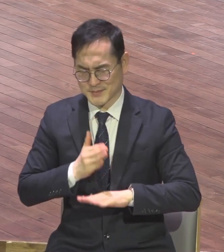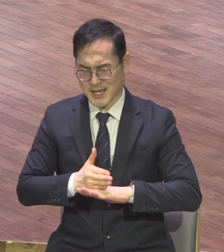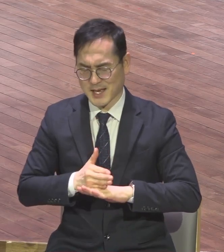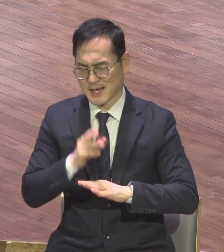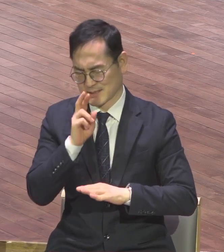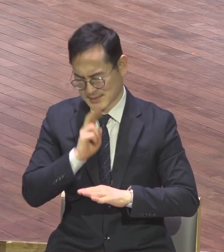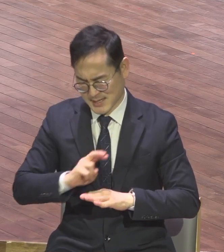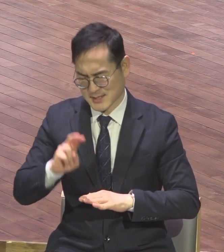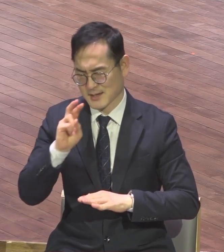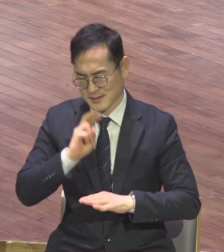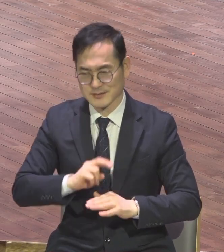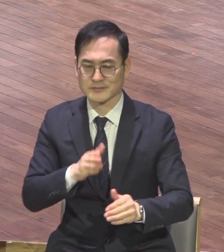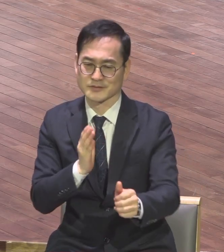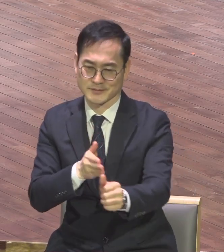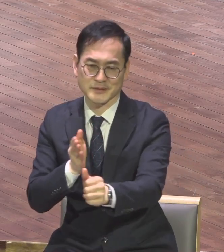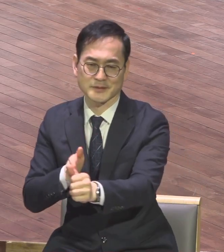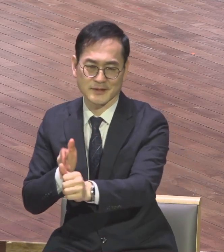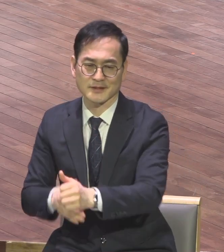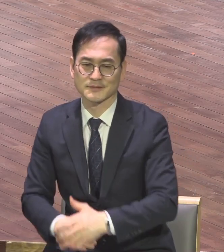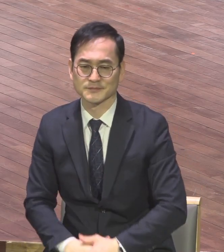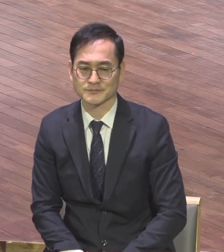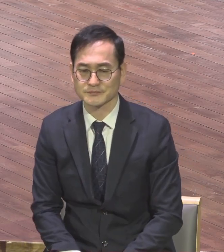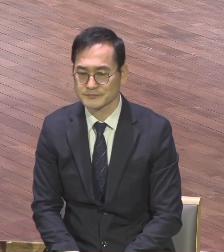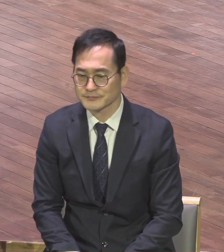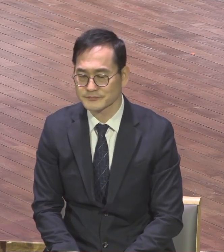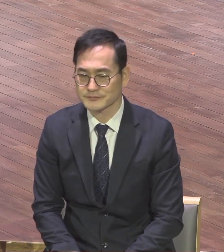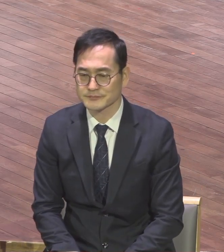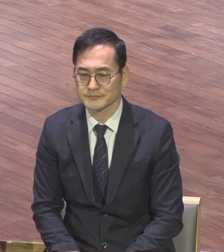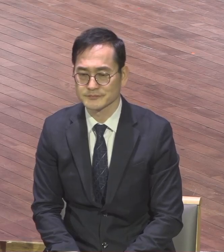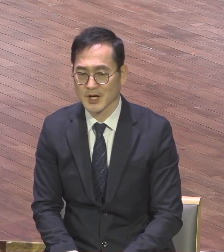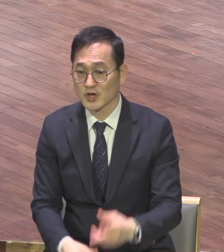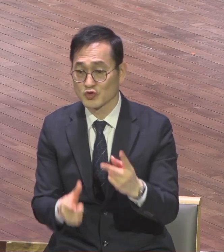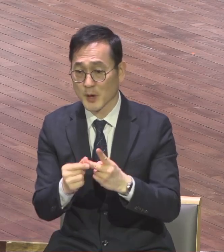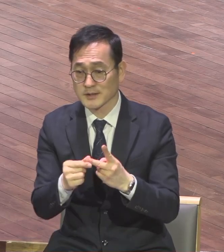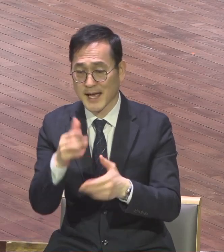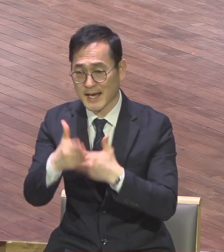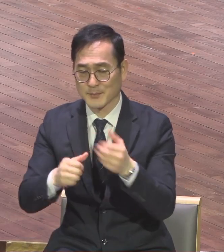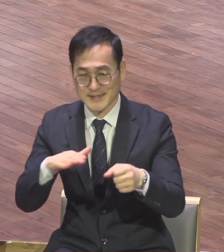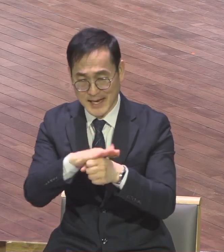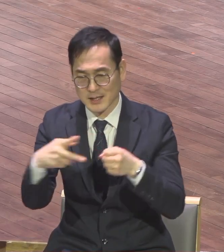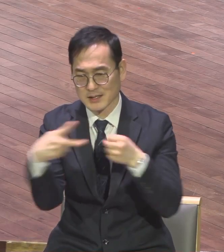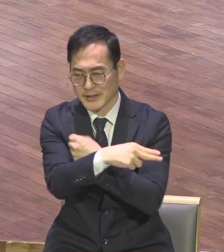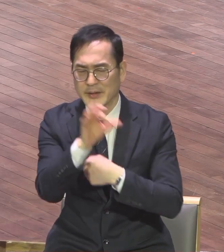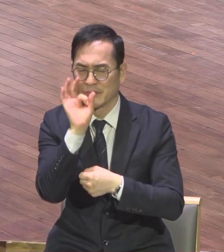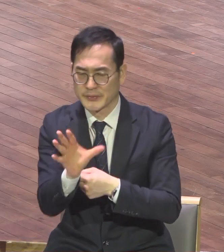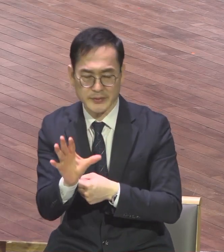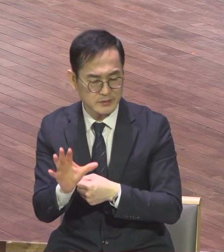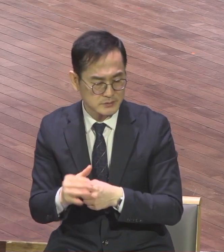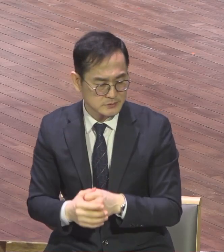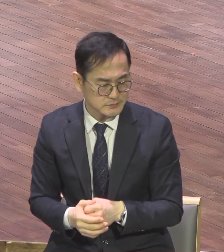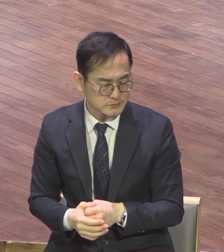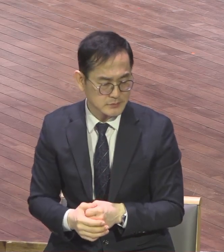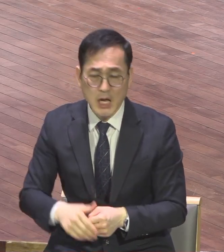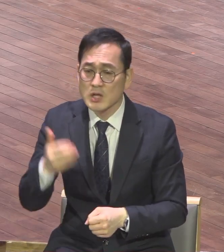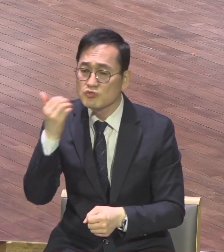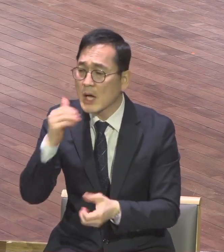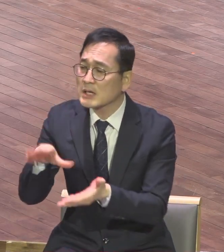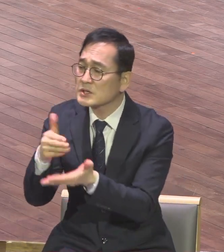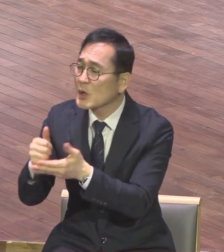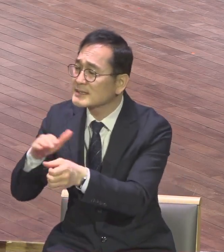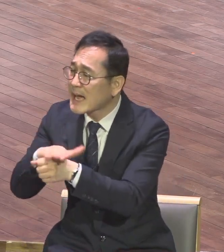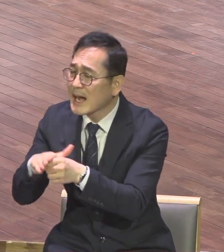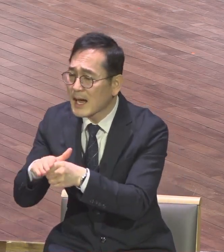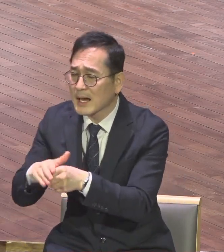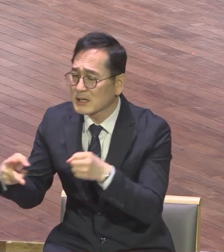찬양이 되어지는 날 되시기를 예수님으로 축원합니다. 두 번째로 끊어지지 않는 하나님의 사랑입니다. 35절 보겠습니다. 누가 우리를 그리스도 사랑에서